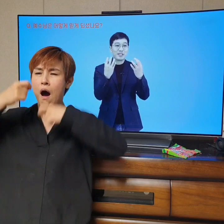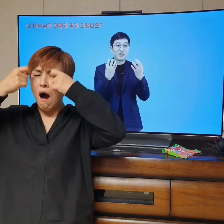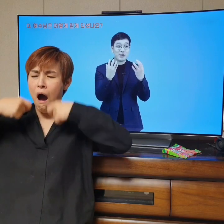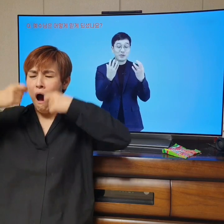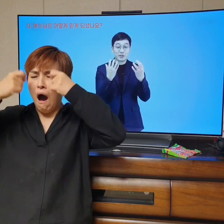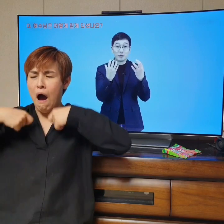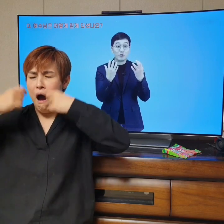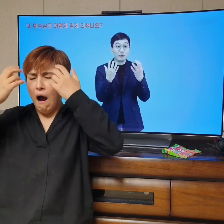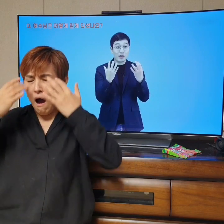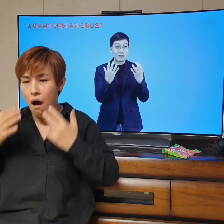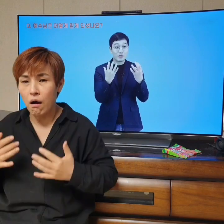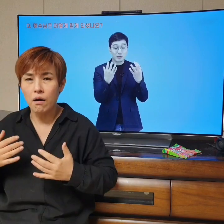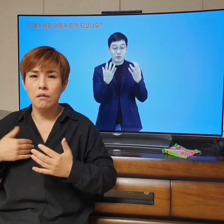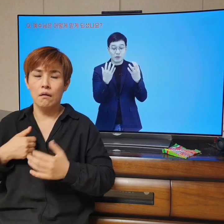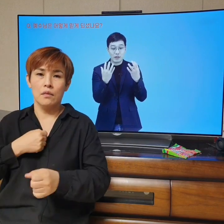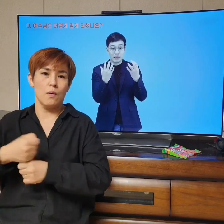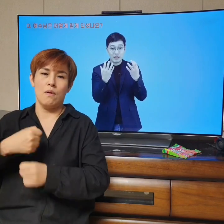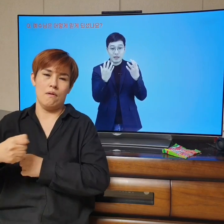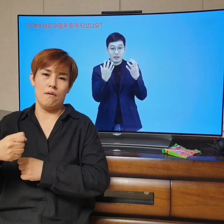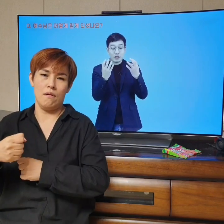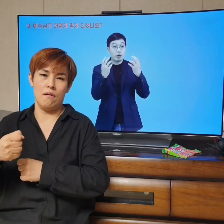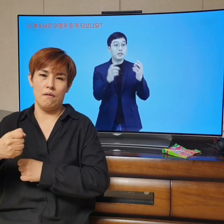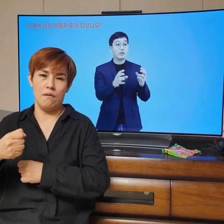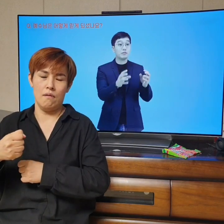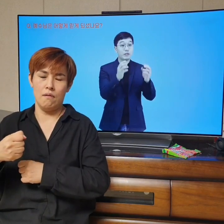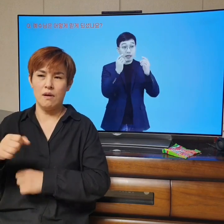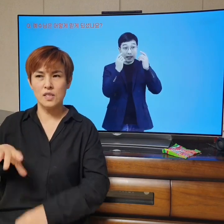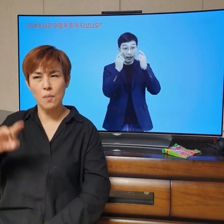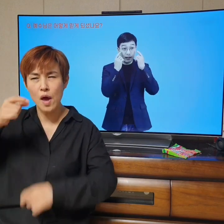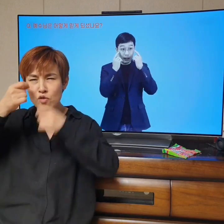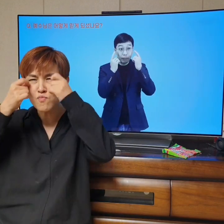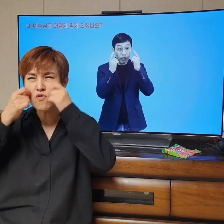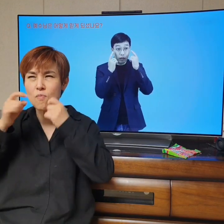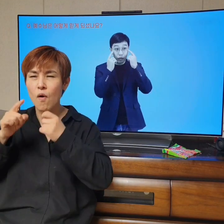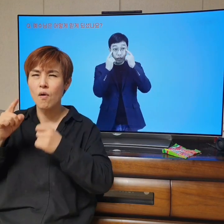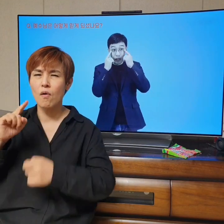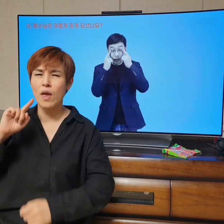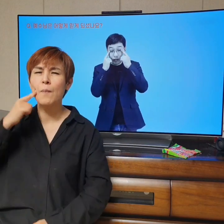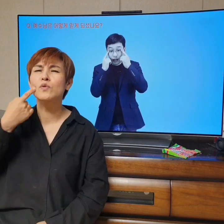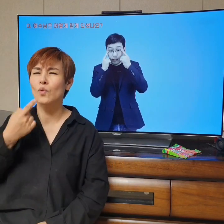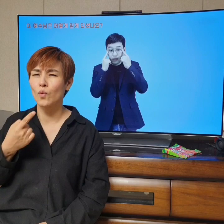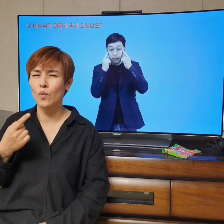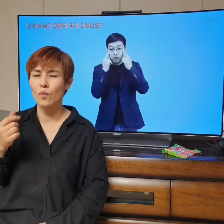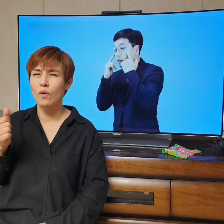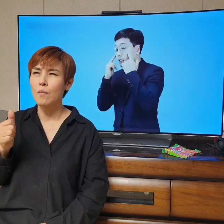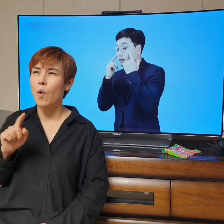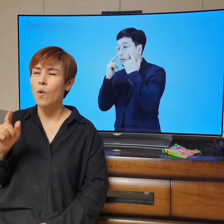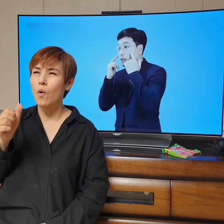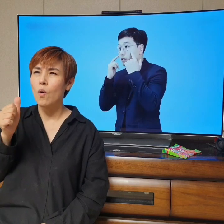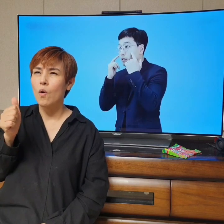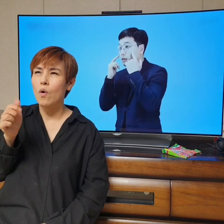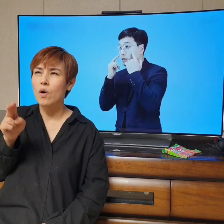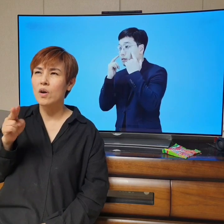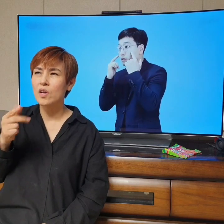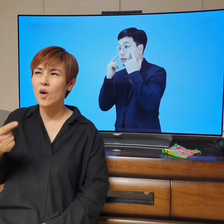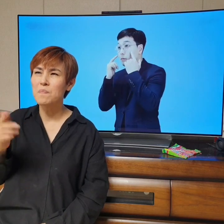눈물이 막 쏟아져 내려오니까 저도 너무 당황스럽고 근데 처음에는 이 눈물이 약간 예쁘게 흘렀거든요. 약간 이렇게 약간